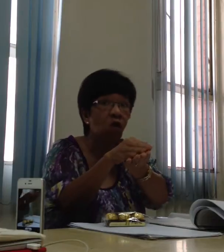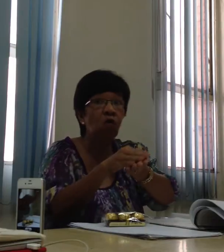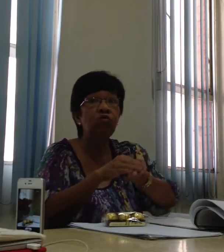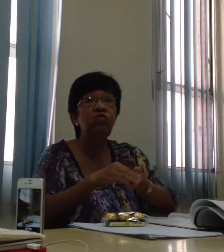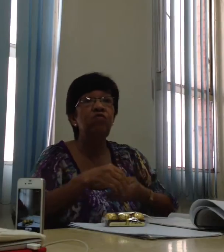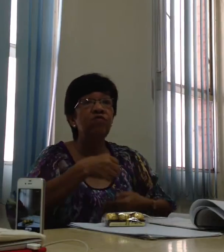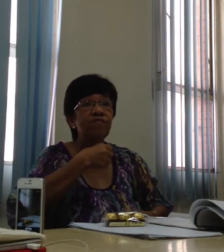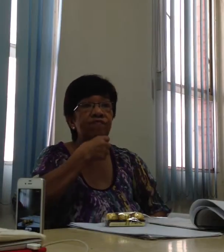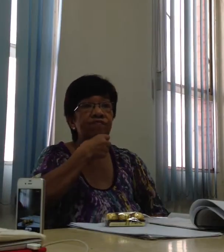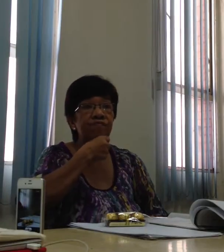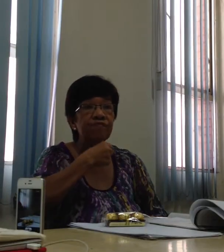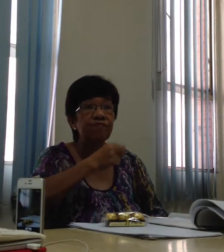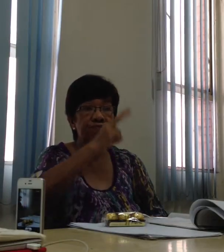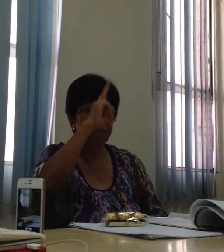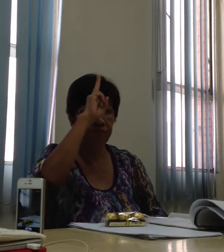Goat.